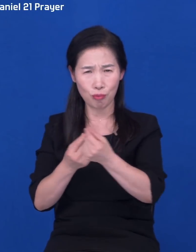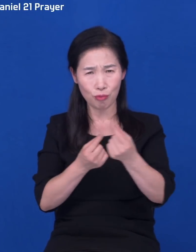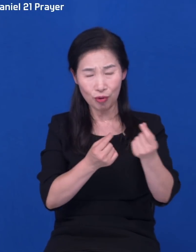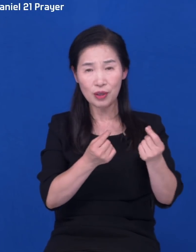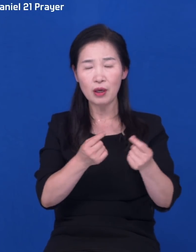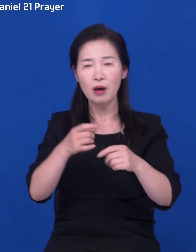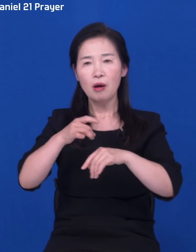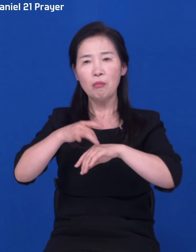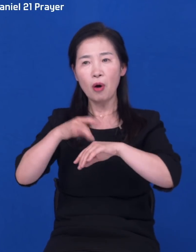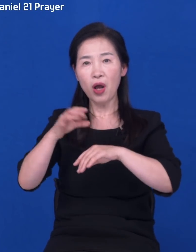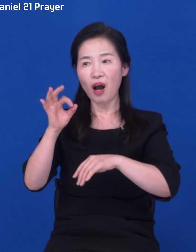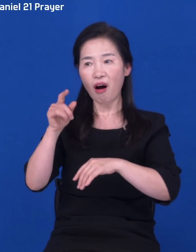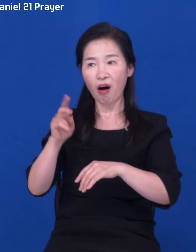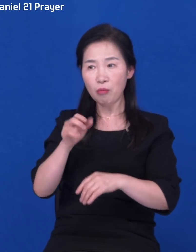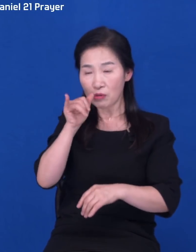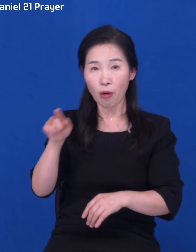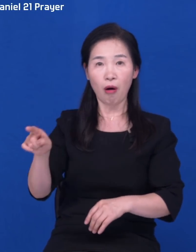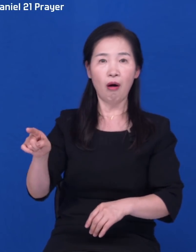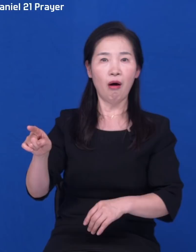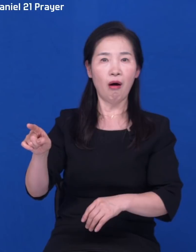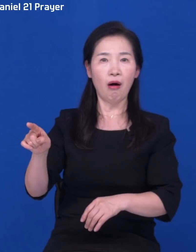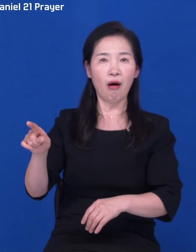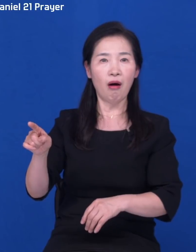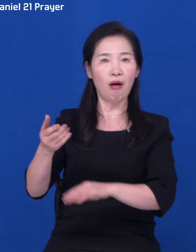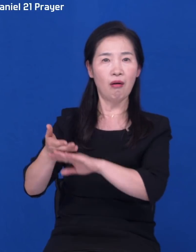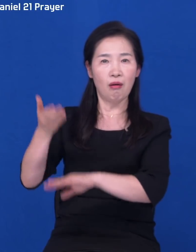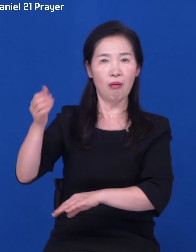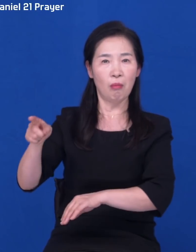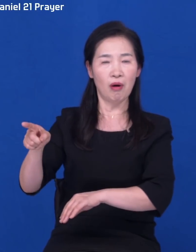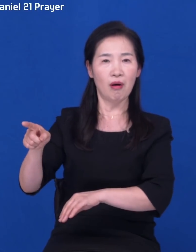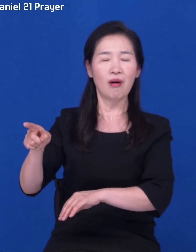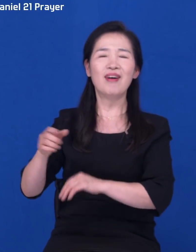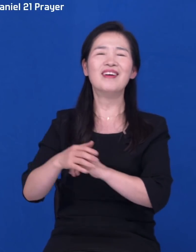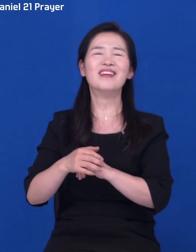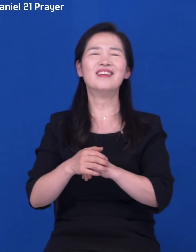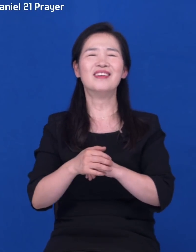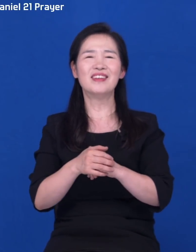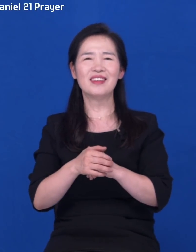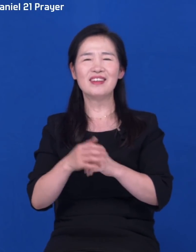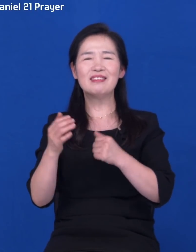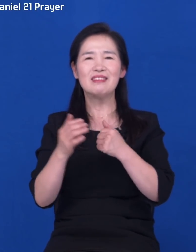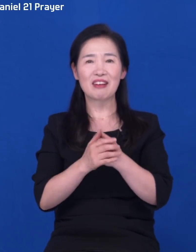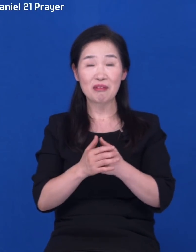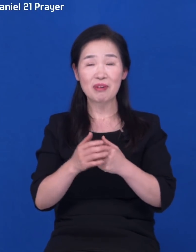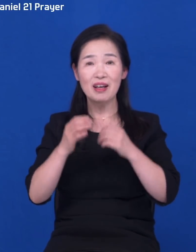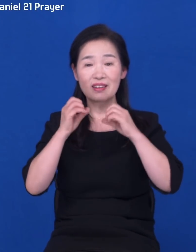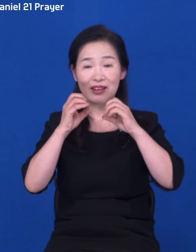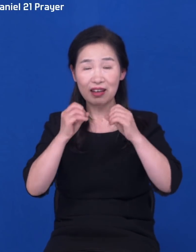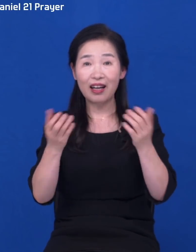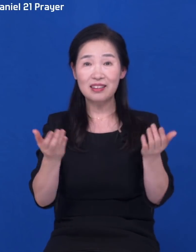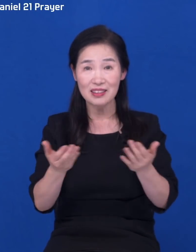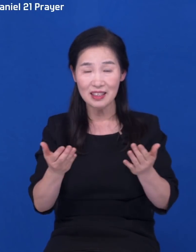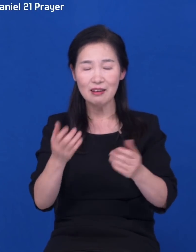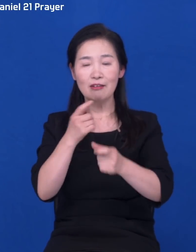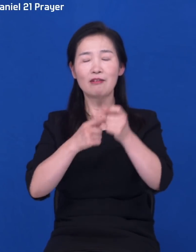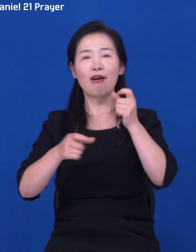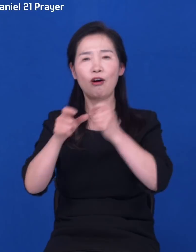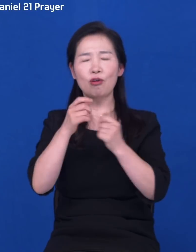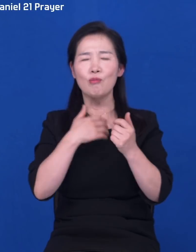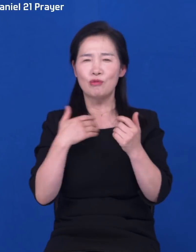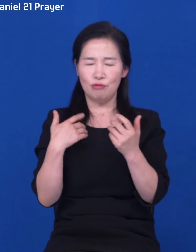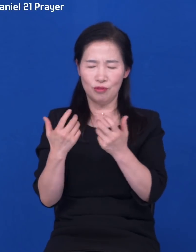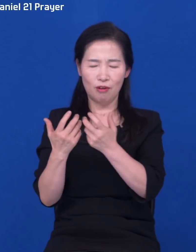있대 쟤는 그러면서 약간은 마음을 열어주고 이렇게 하다 보니까 이 사역이 더 풍성해지고 이렇게